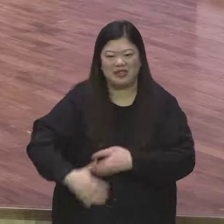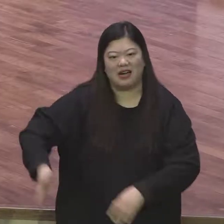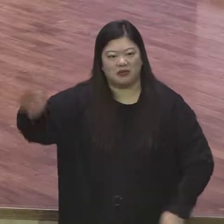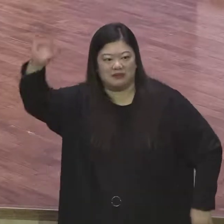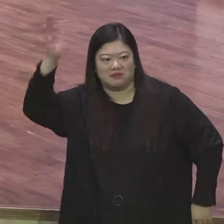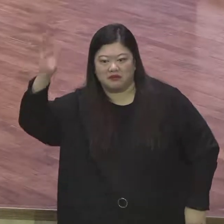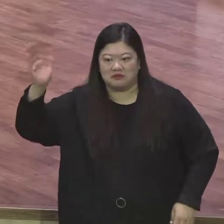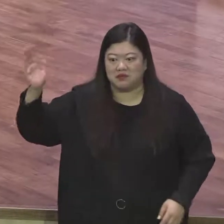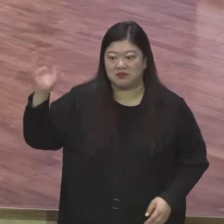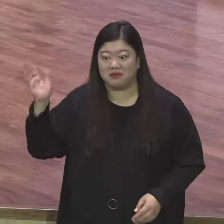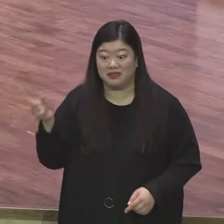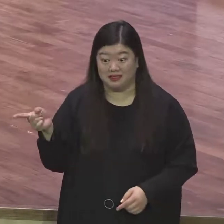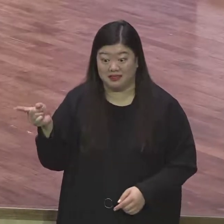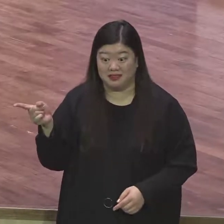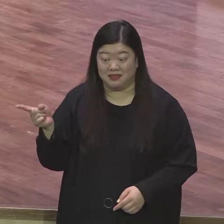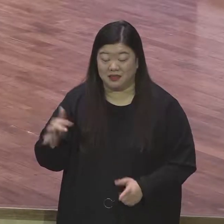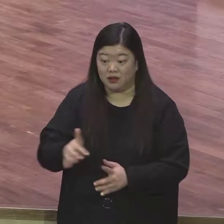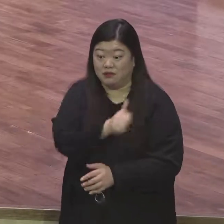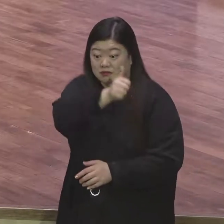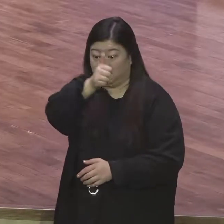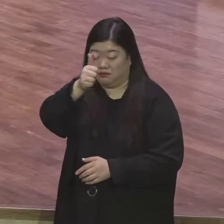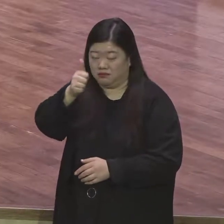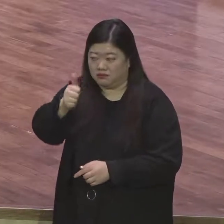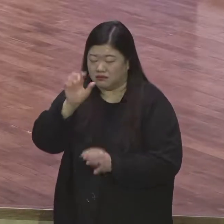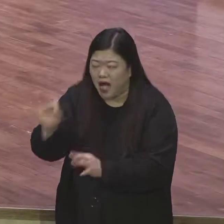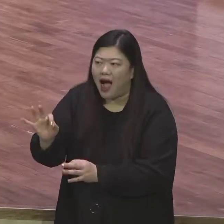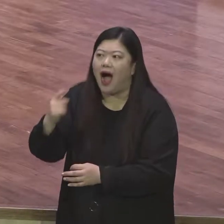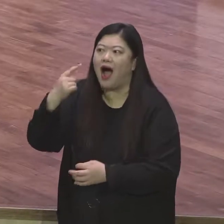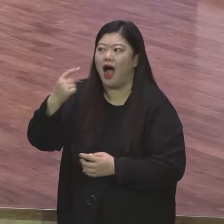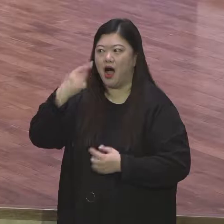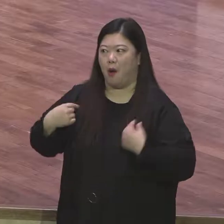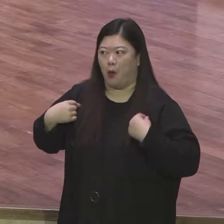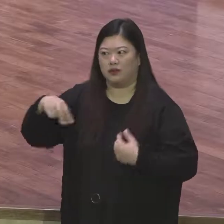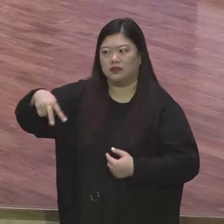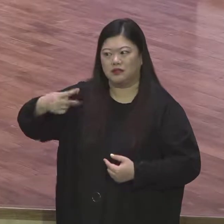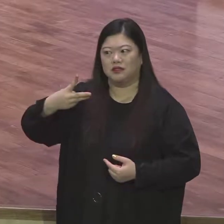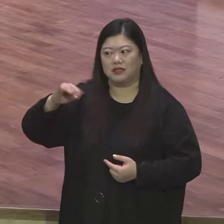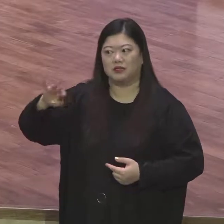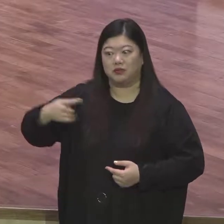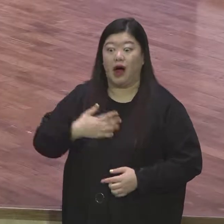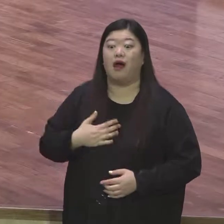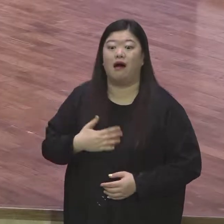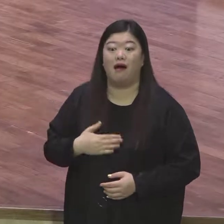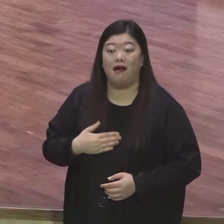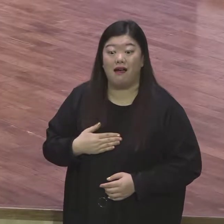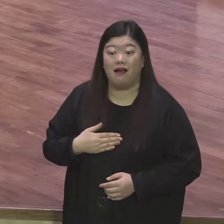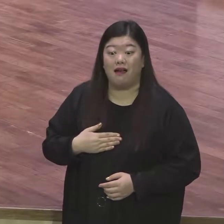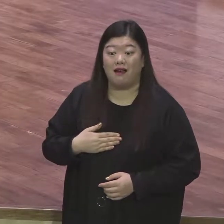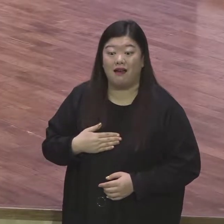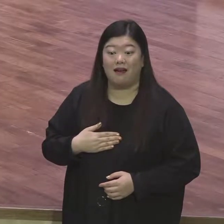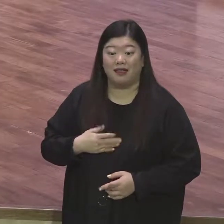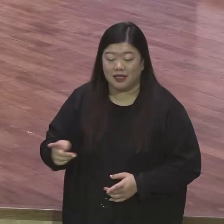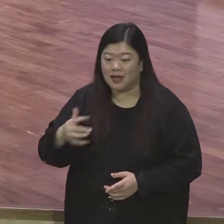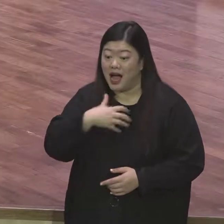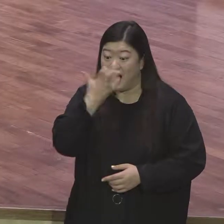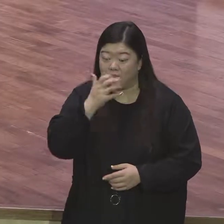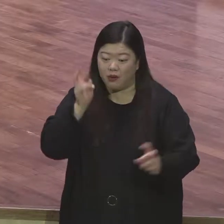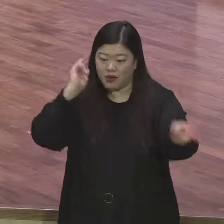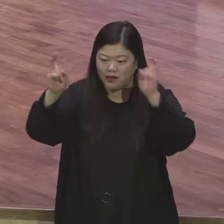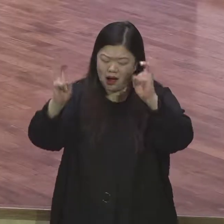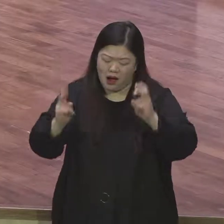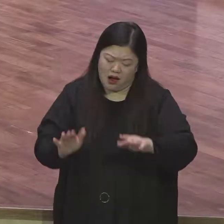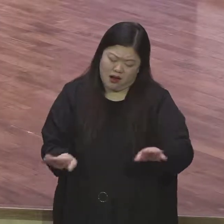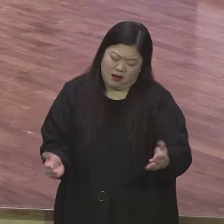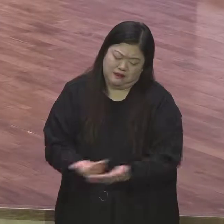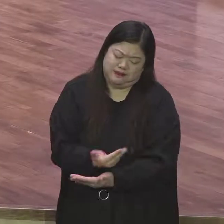가치가 최고의 마케팅이었어요. 그런데 이 애플사가 성장하는데 빼놓을